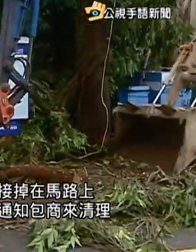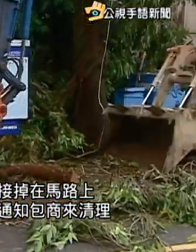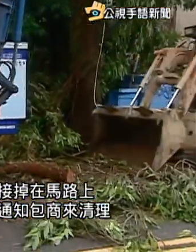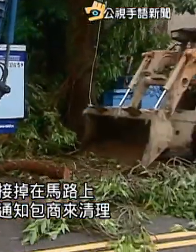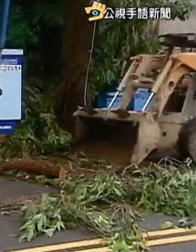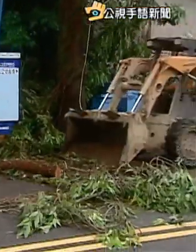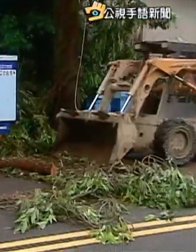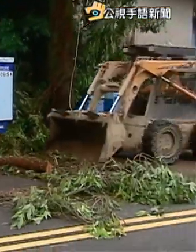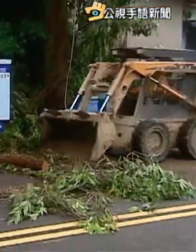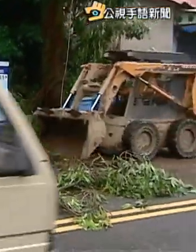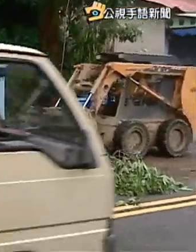理。